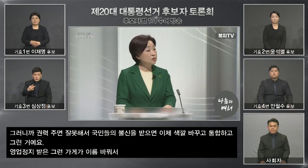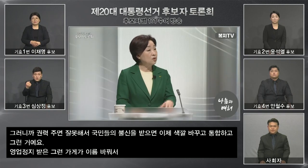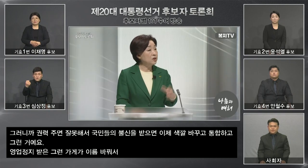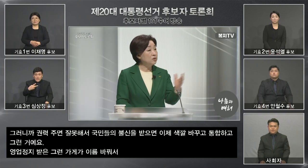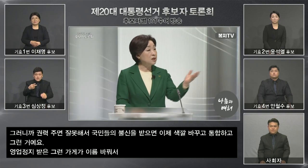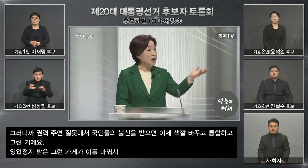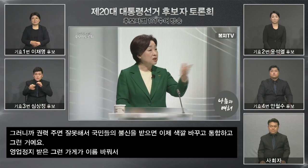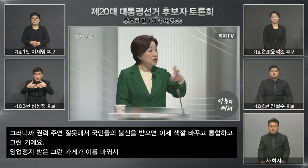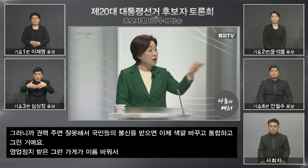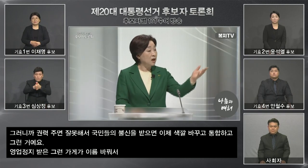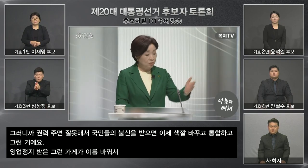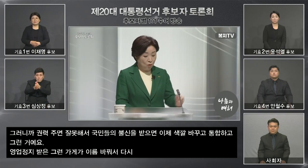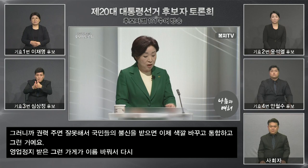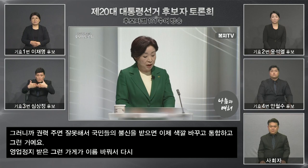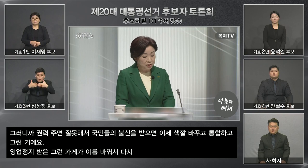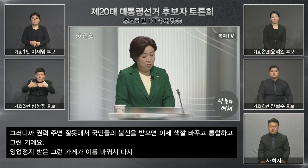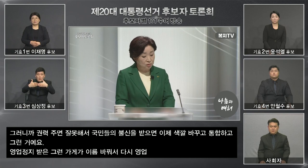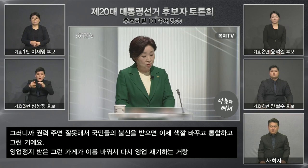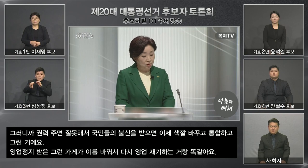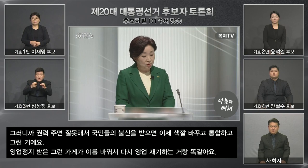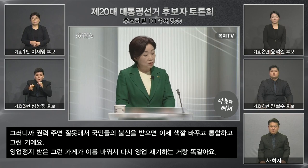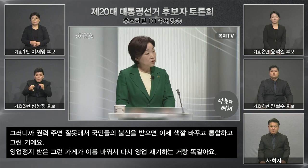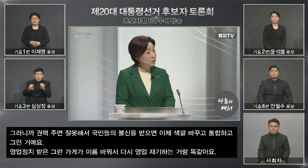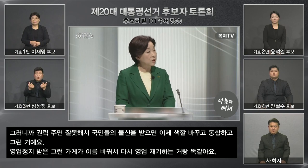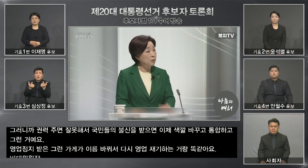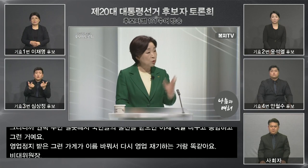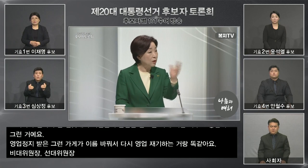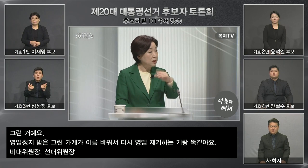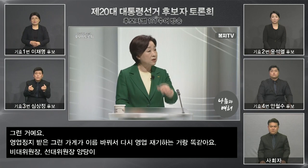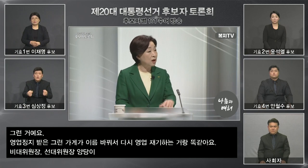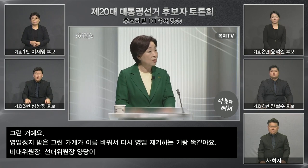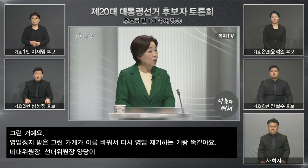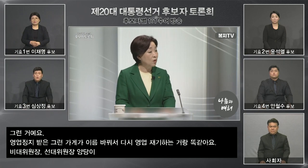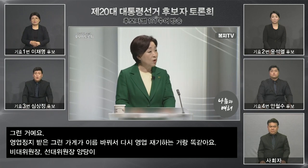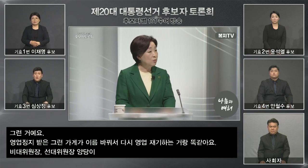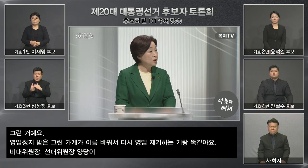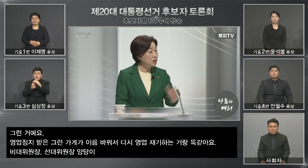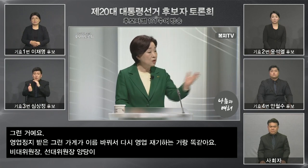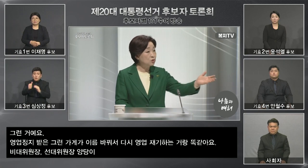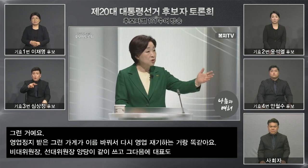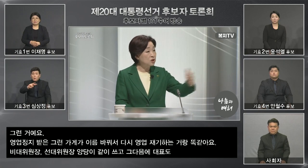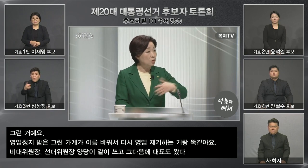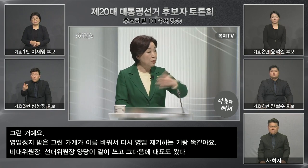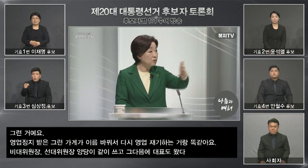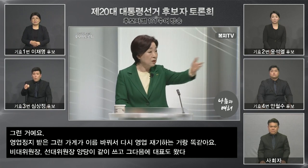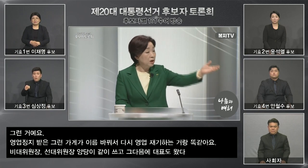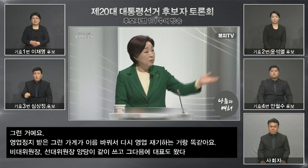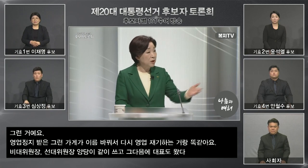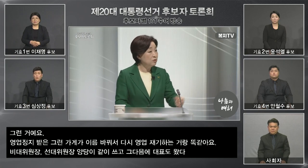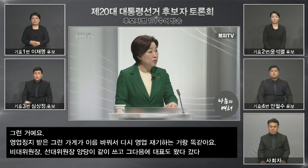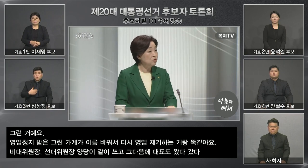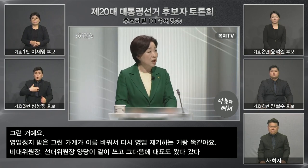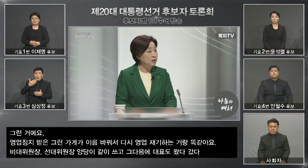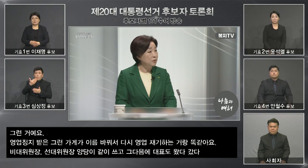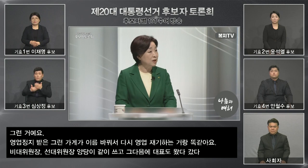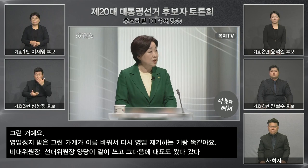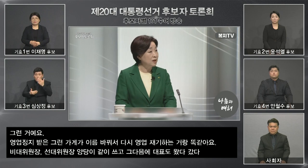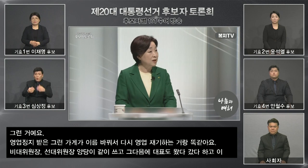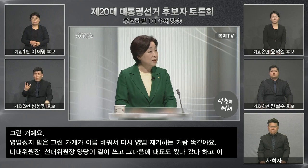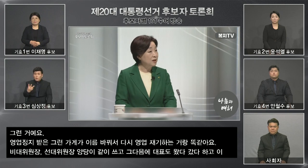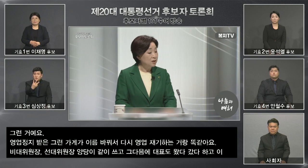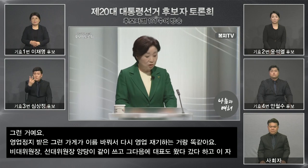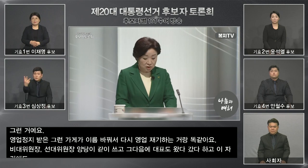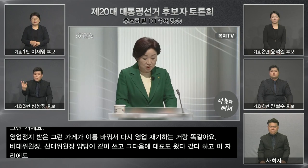비대위원장, 선대위원장 양당이 다 공이 같이 쓰고 그다음에 대표도 왔다 갔다 하고 이 자리에도 솔직히 저 빼고 다 메이드 민주당